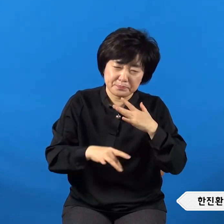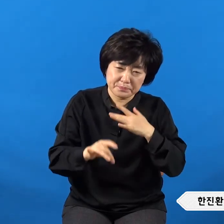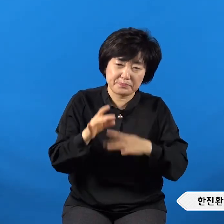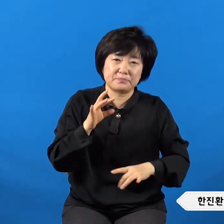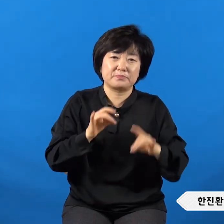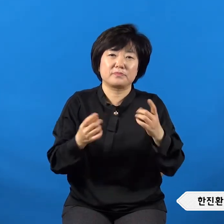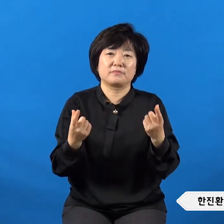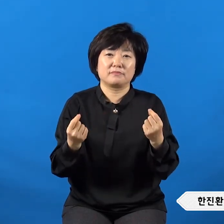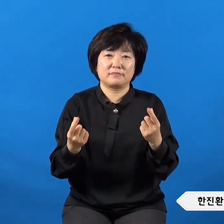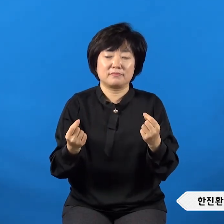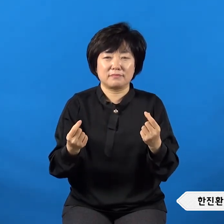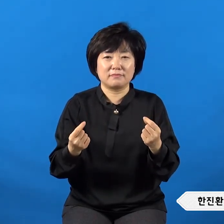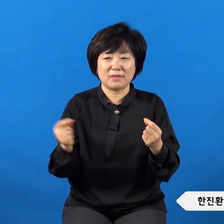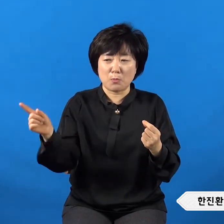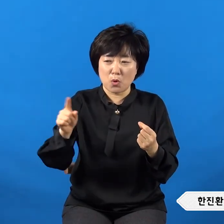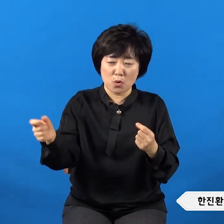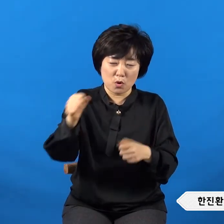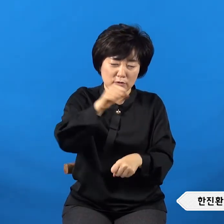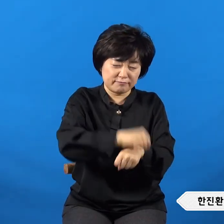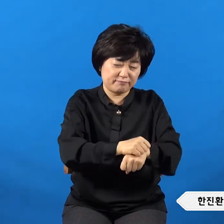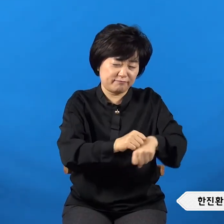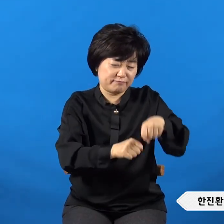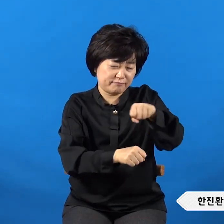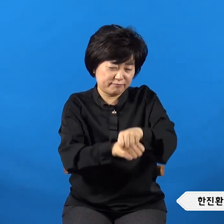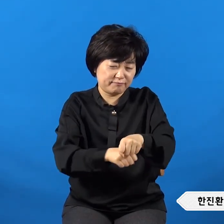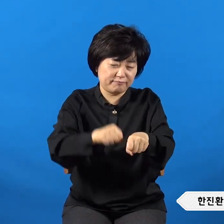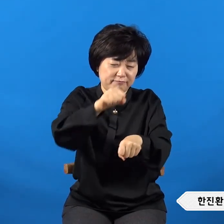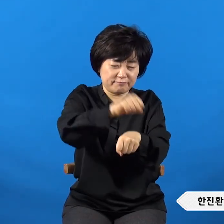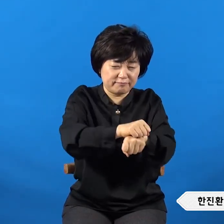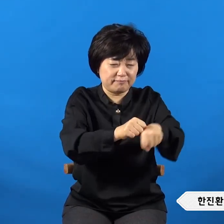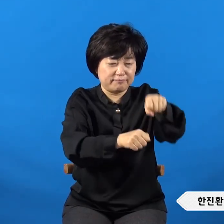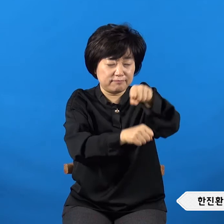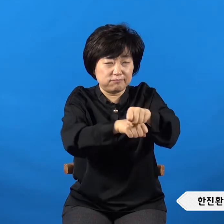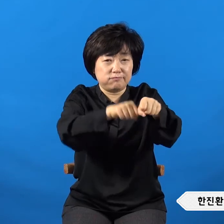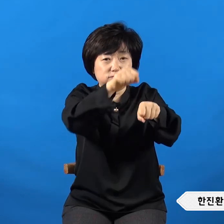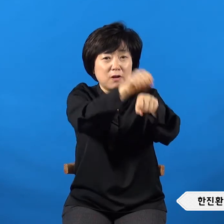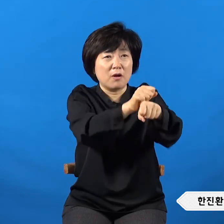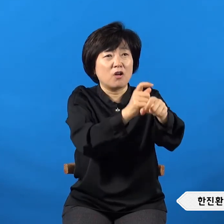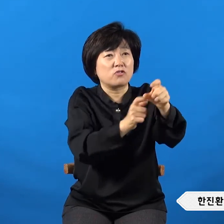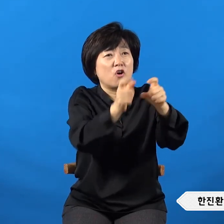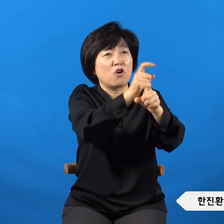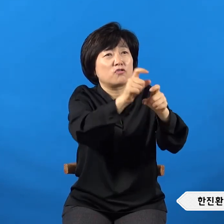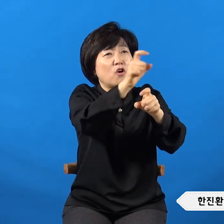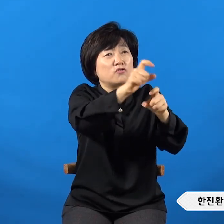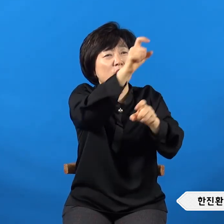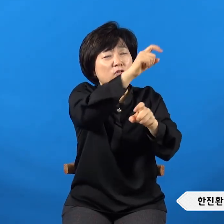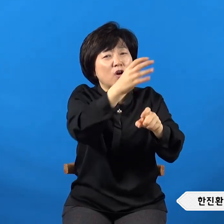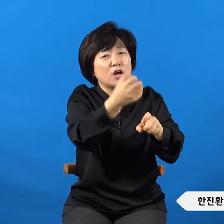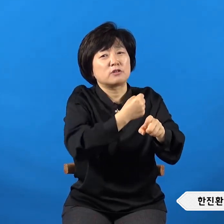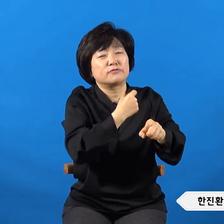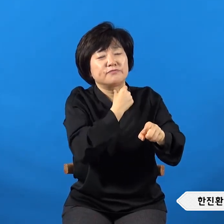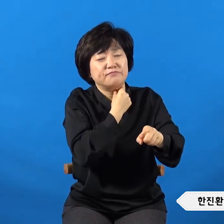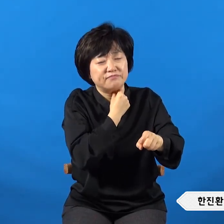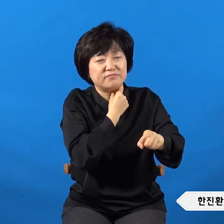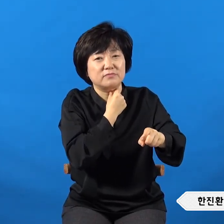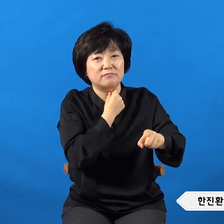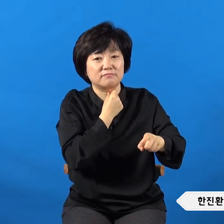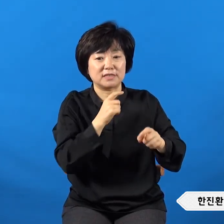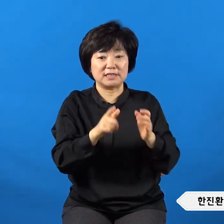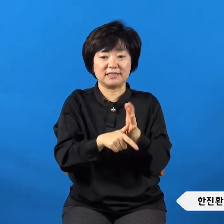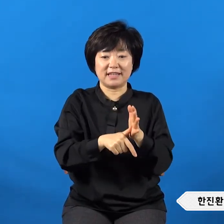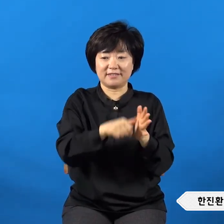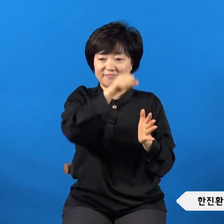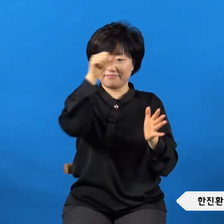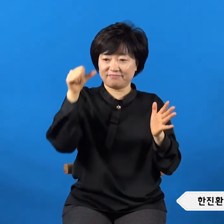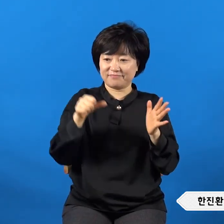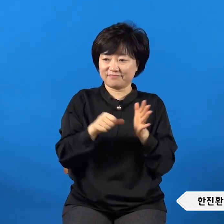더 쌓으면 쌓을수록 더 목이 말라지는 것이 재물 아니겠습니까? 인생에 이제